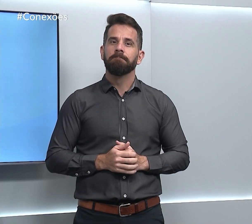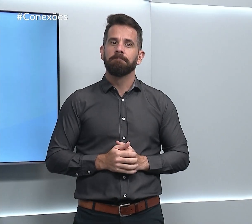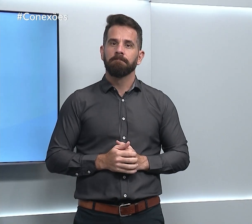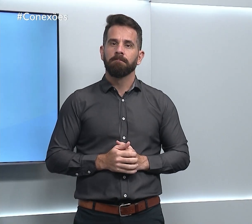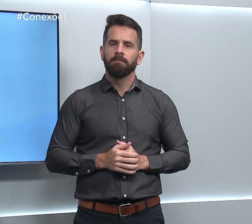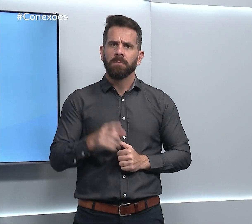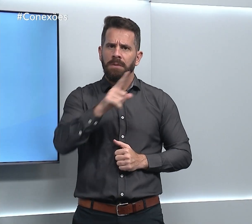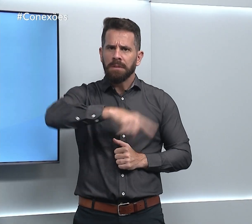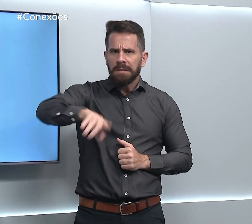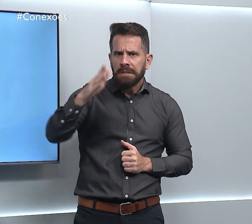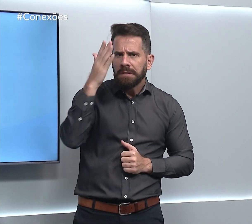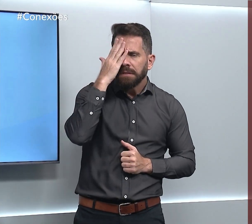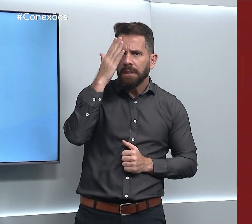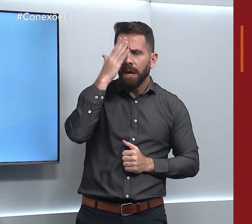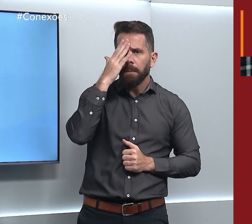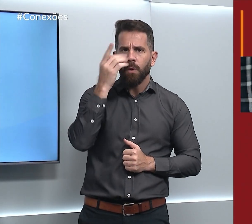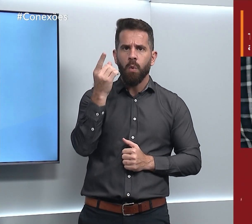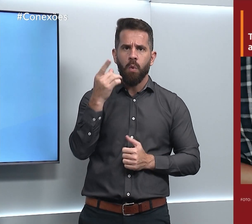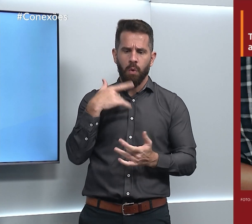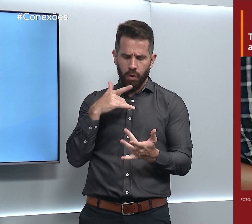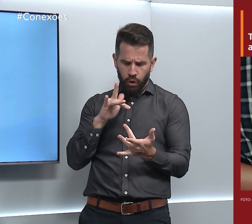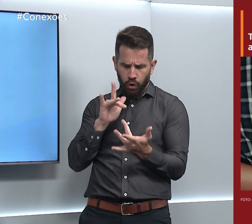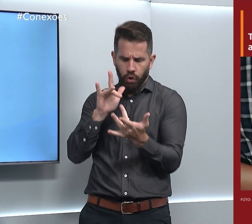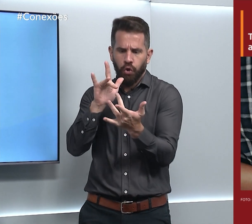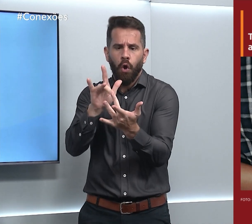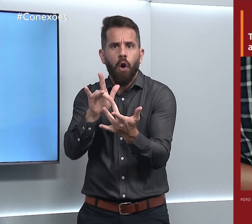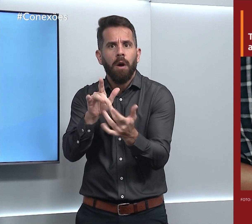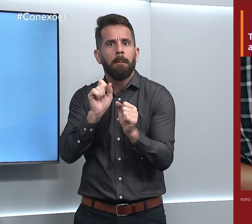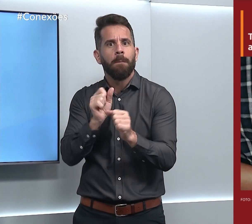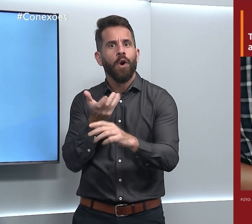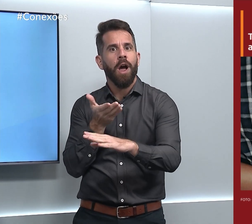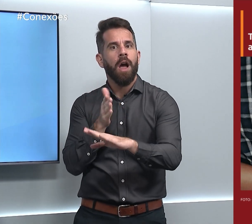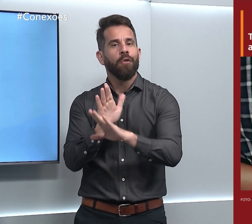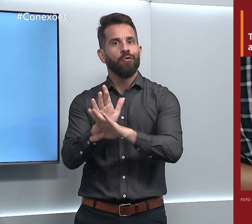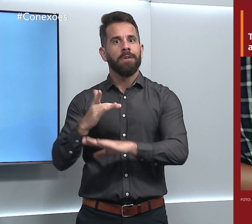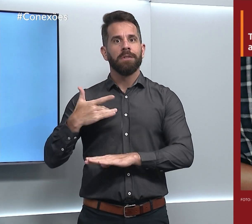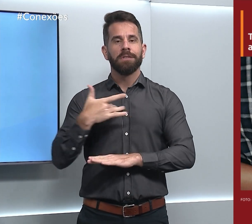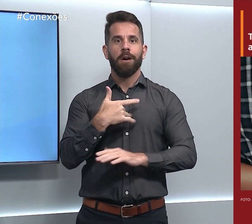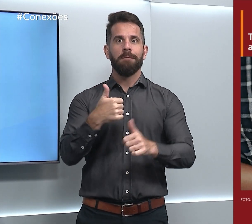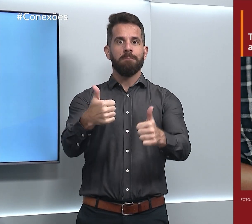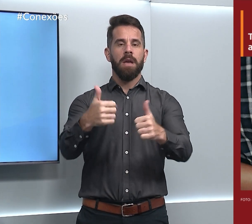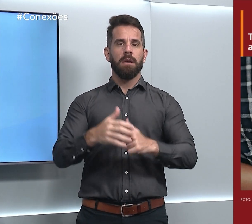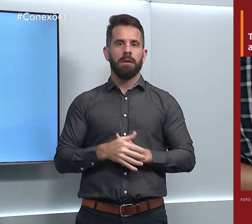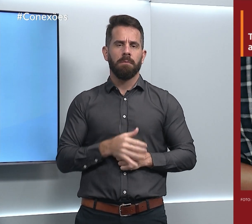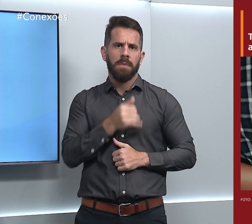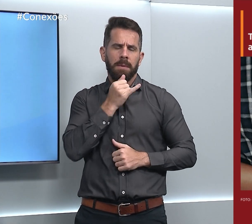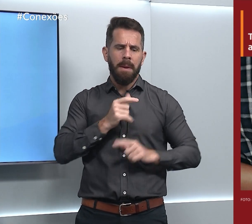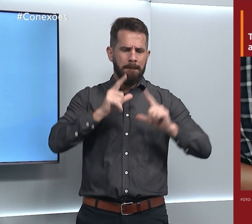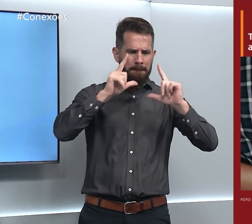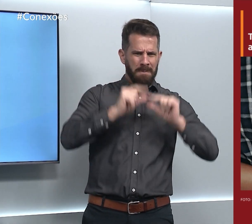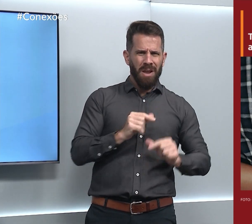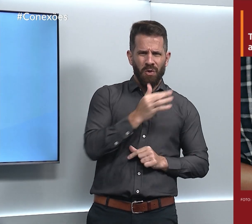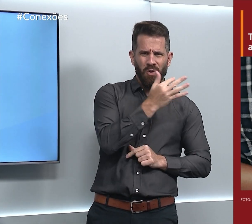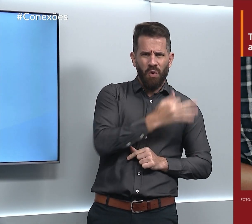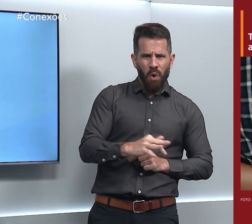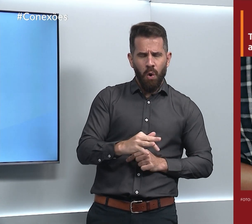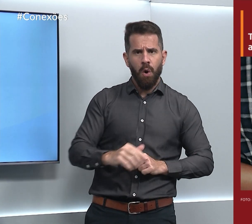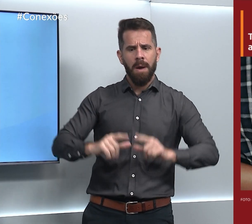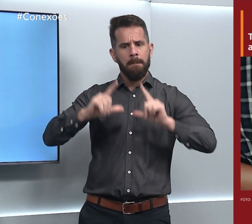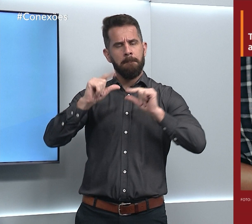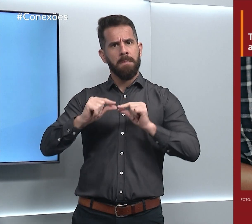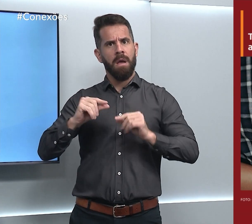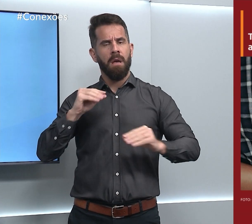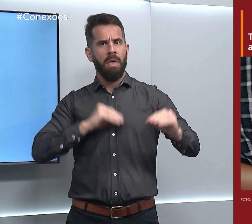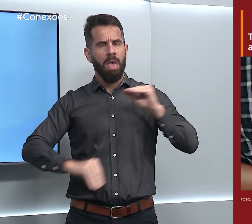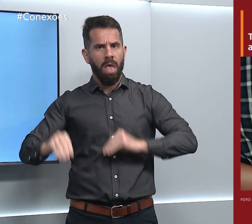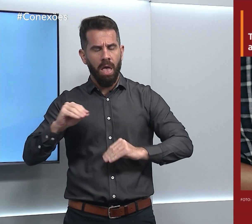Você sabia que um toque pode causar diversos benefícios para a saúde, como diminuir a dor, a depressão e a